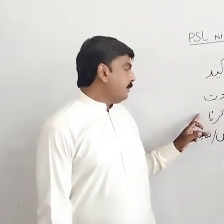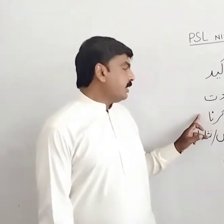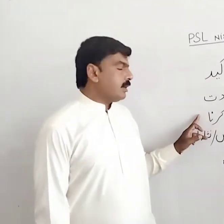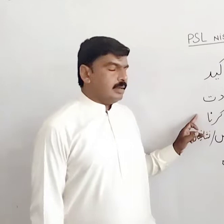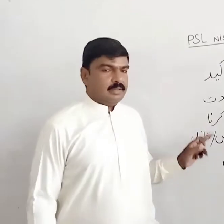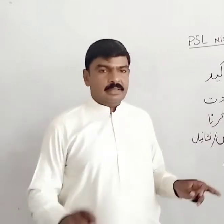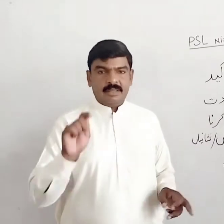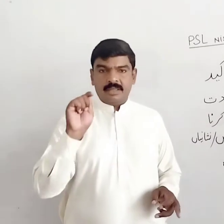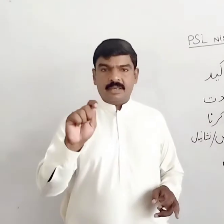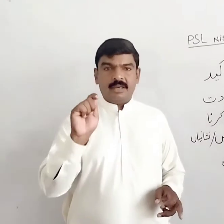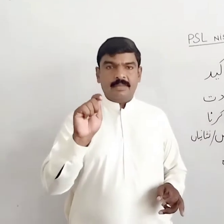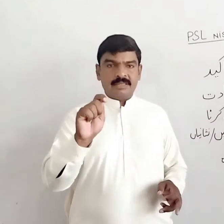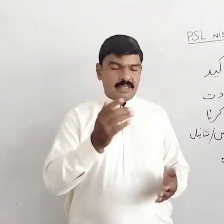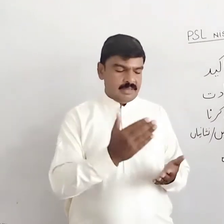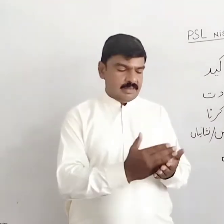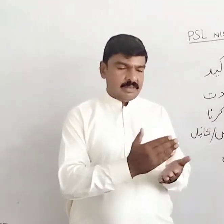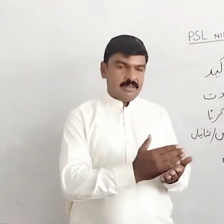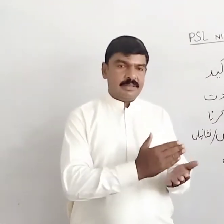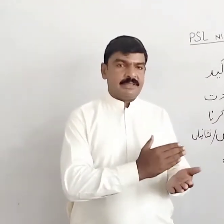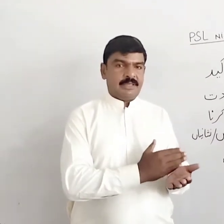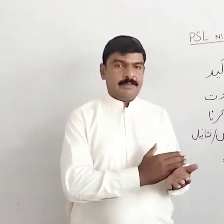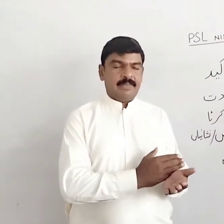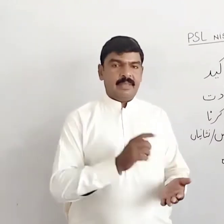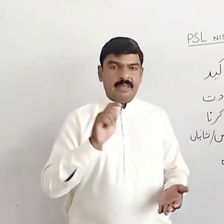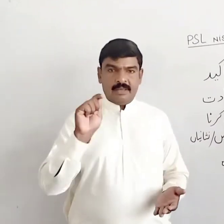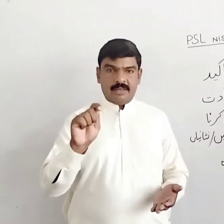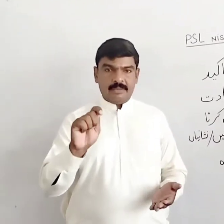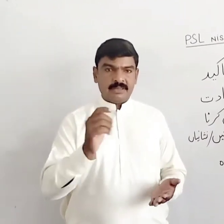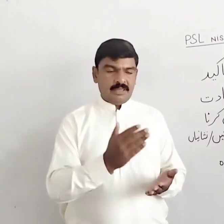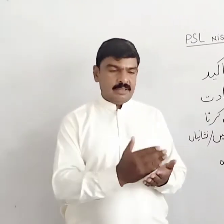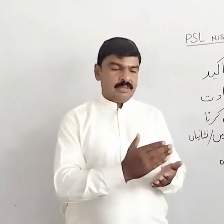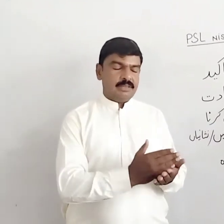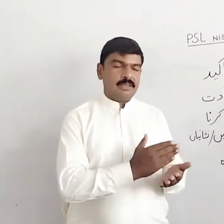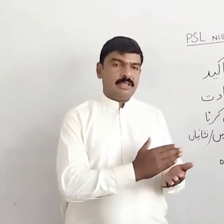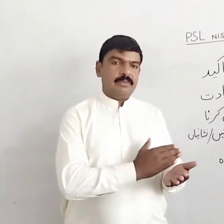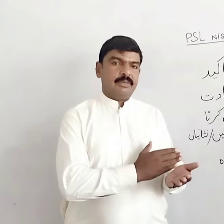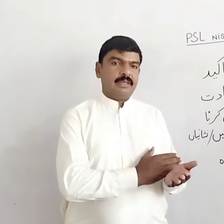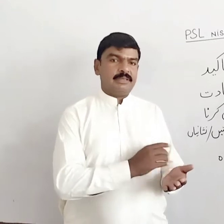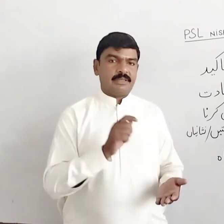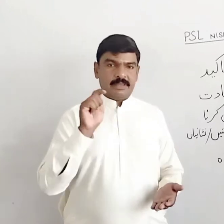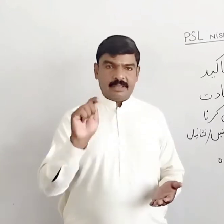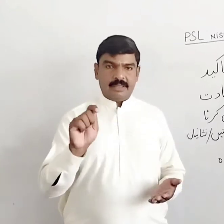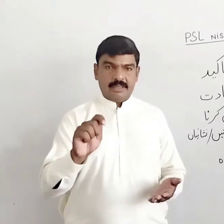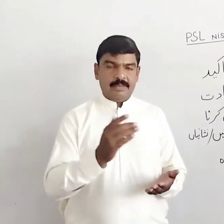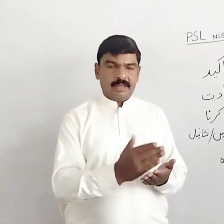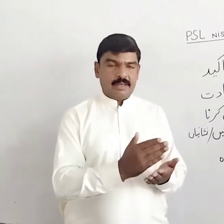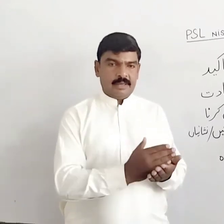عمل کرنا، کام کا سائن اس سے، کام کا سائن ترتیب یا اس سے، عمل کرنا،